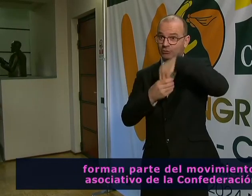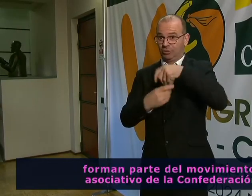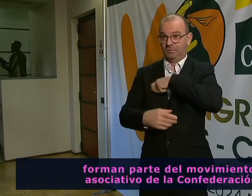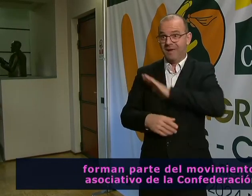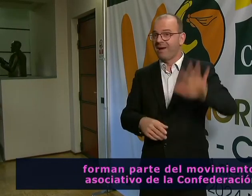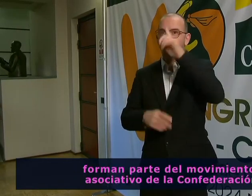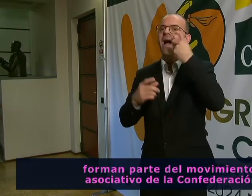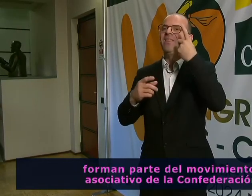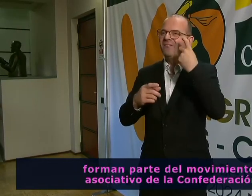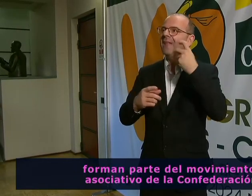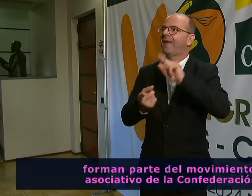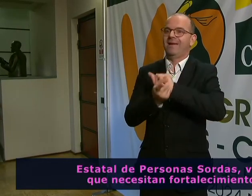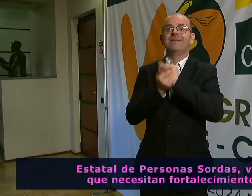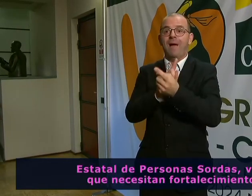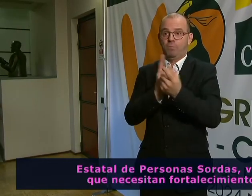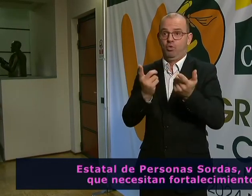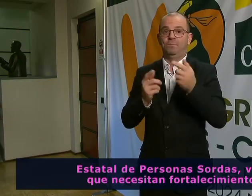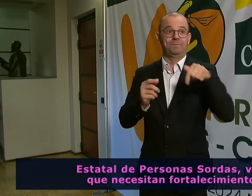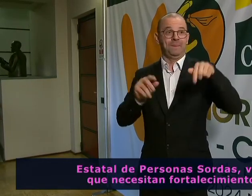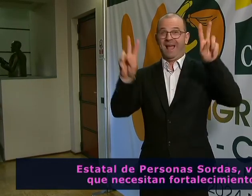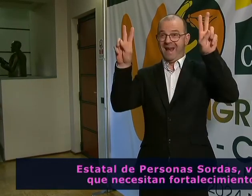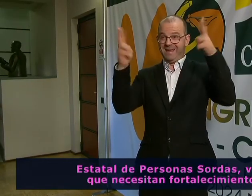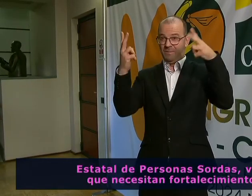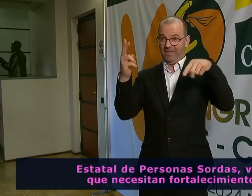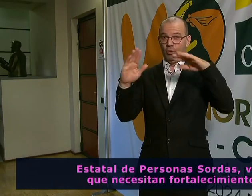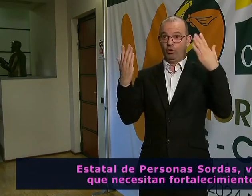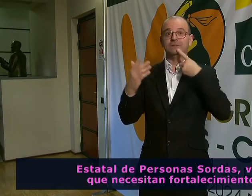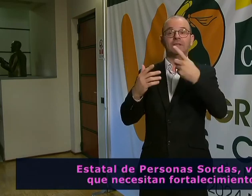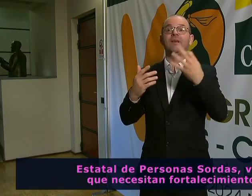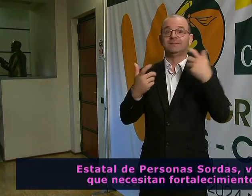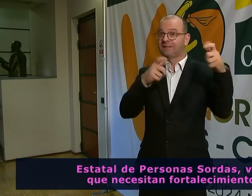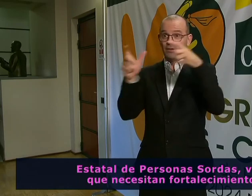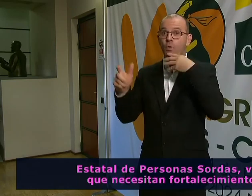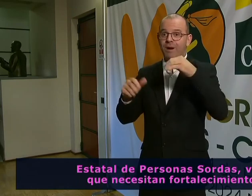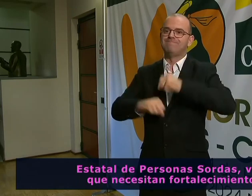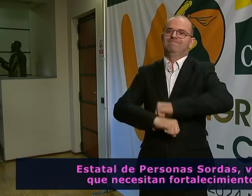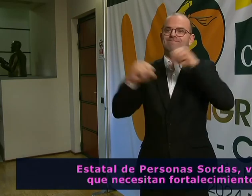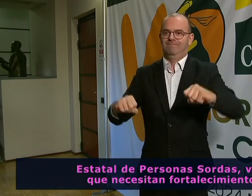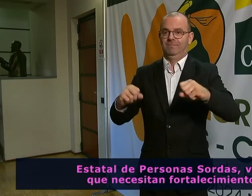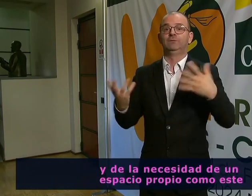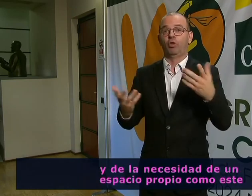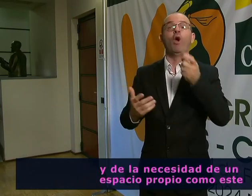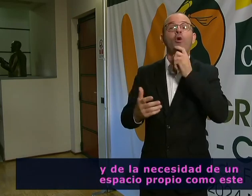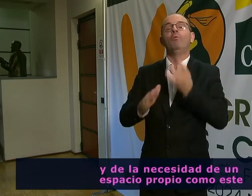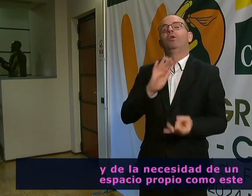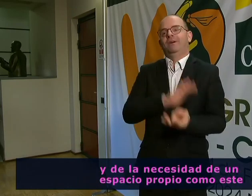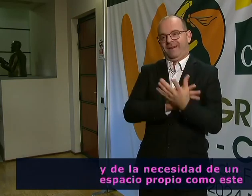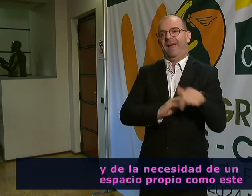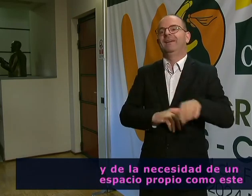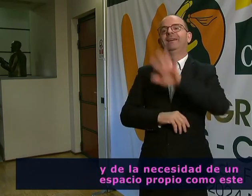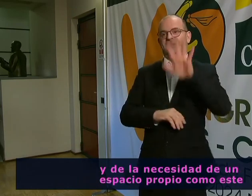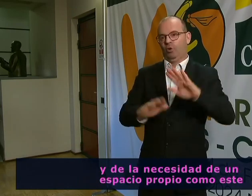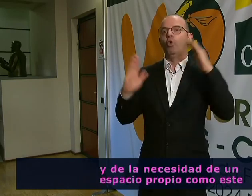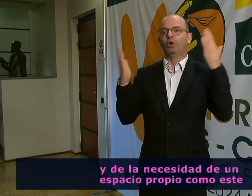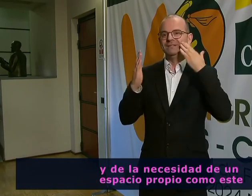asociativo de la Confederación Estatal de Personas Sordas. Ven que necesitan fortalecimiento y de la necesidad de un